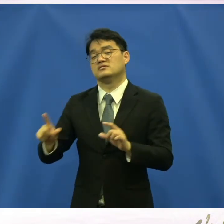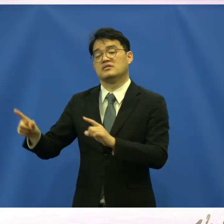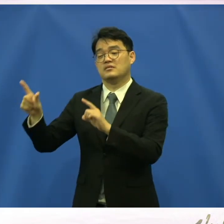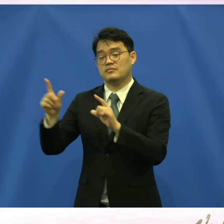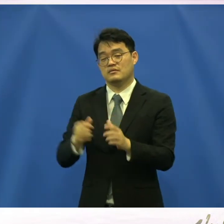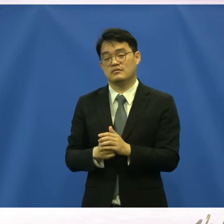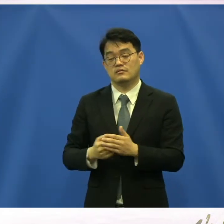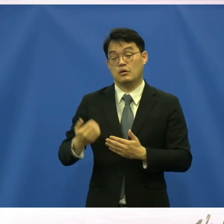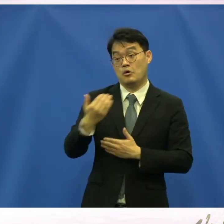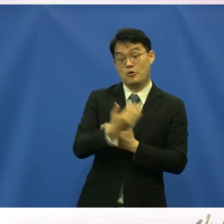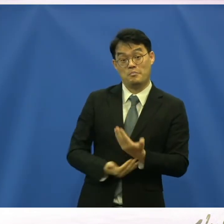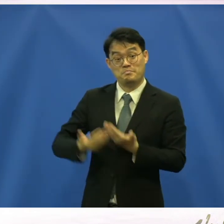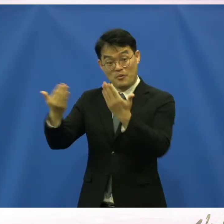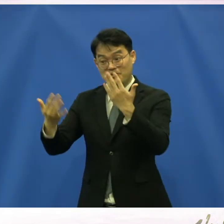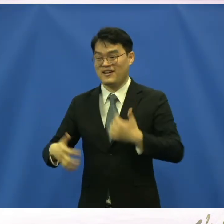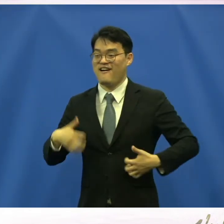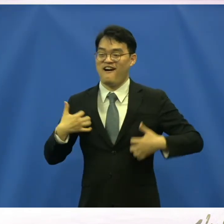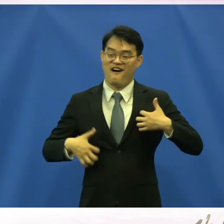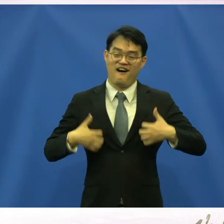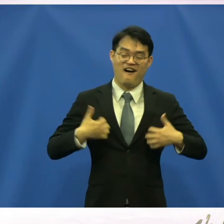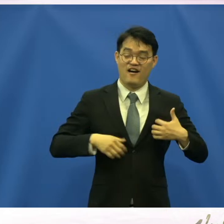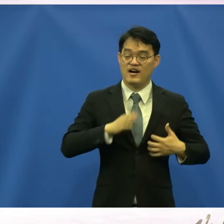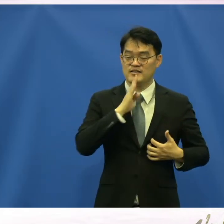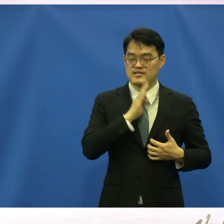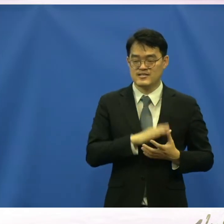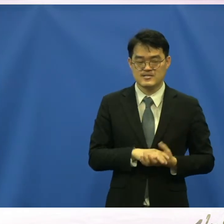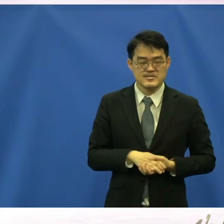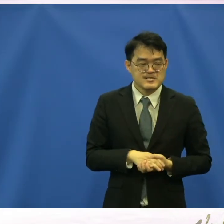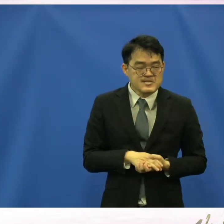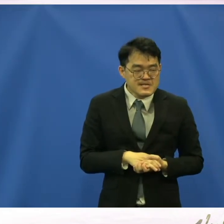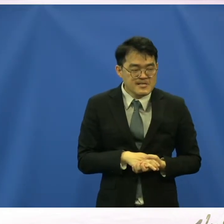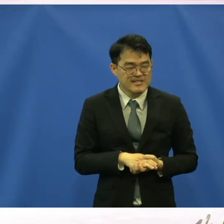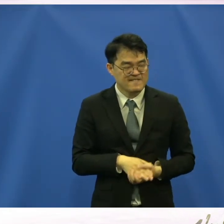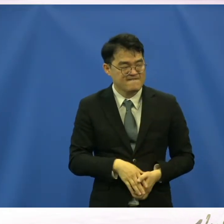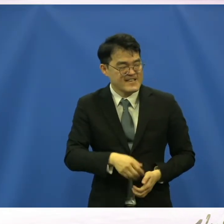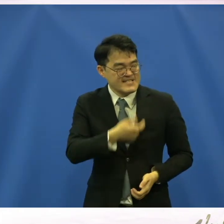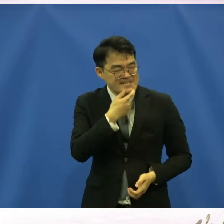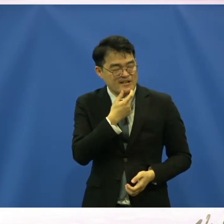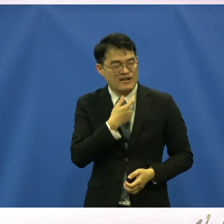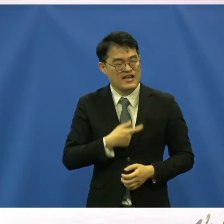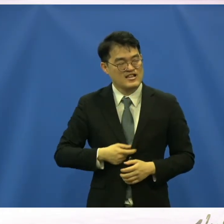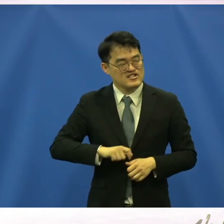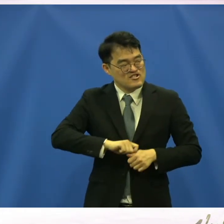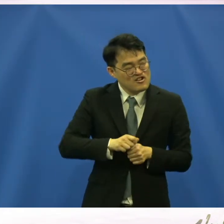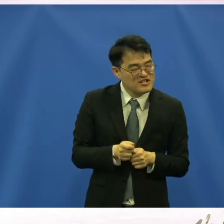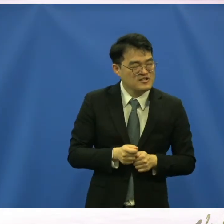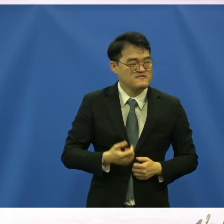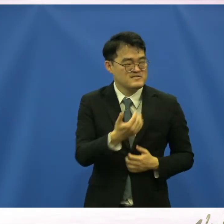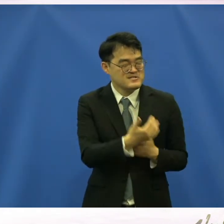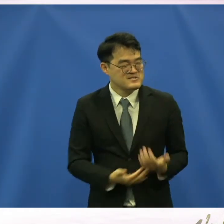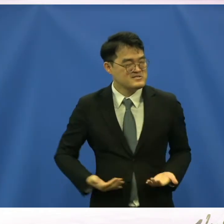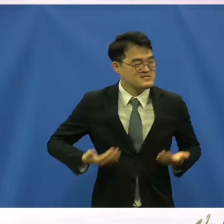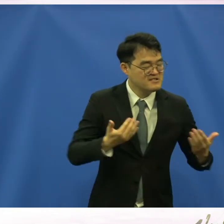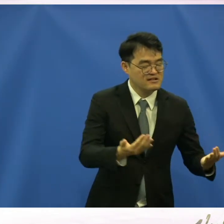봉사를 해도 기쁨으로 하는 사람이 진짜예요. 악을 쓰면서 하는 거는 가짜예요.